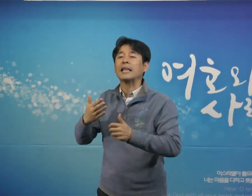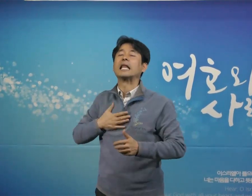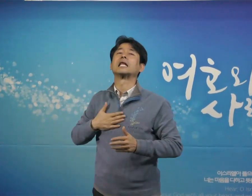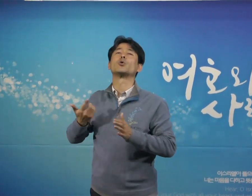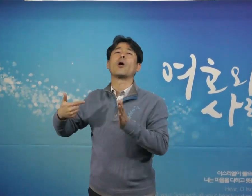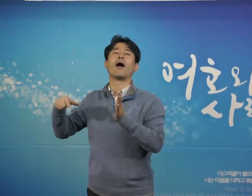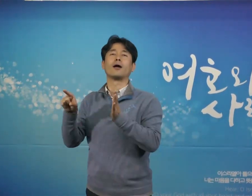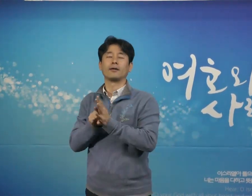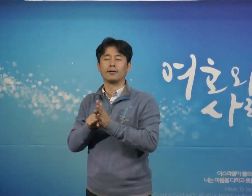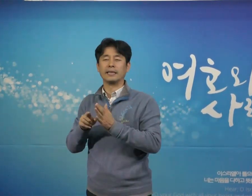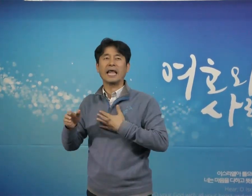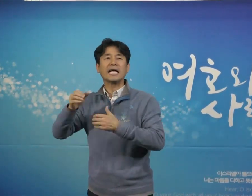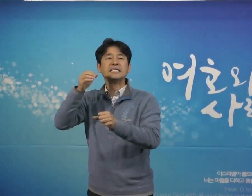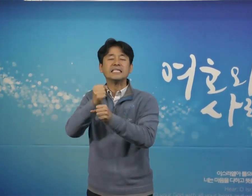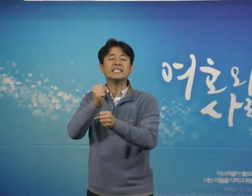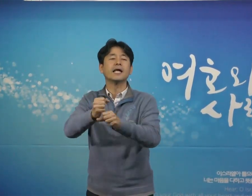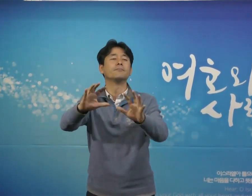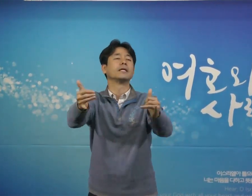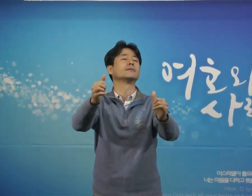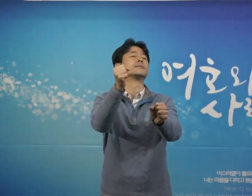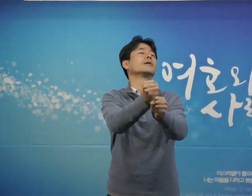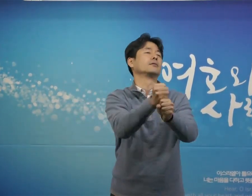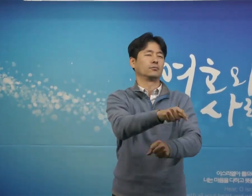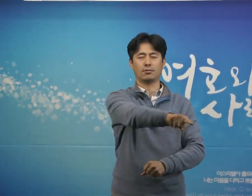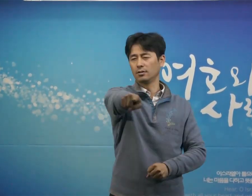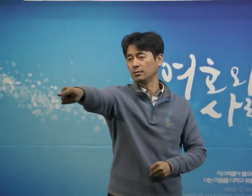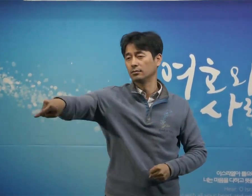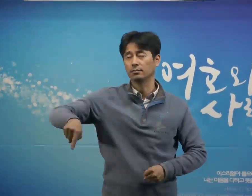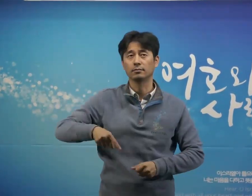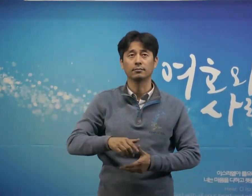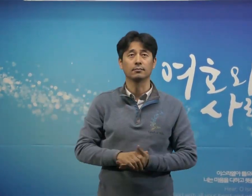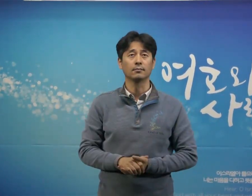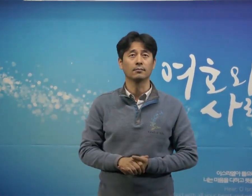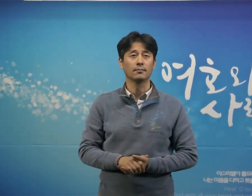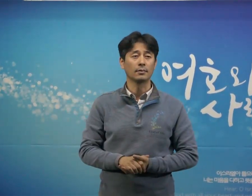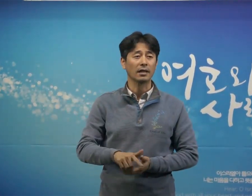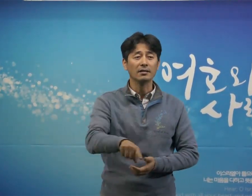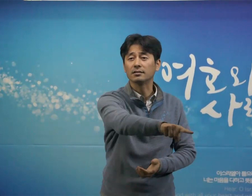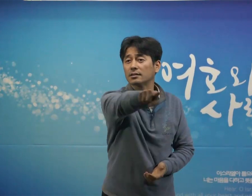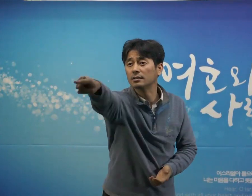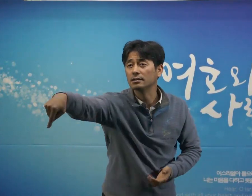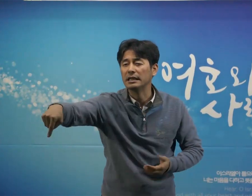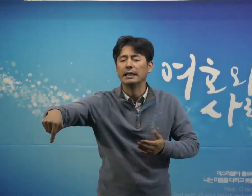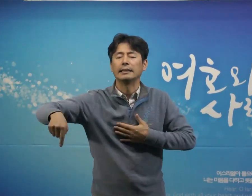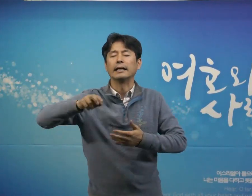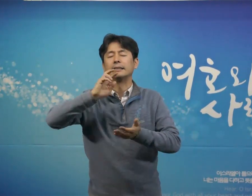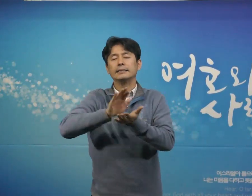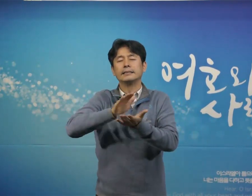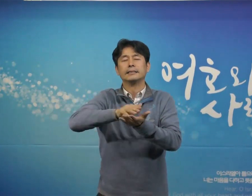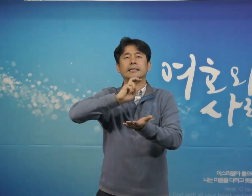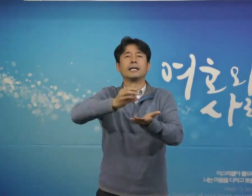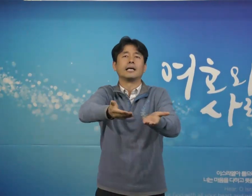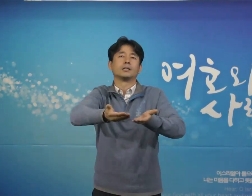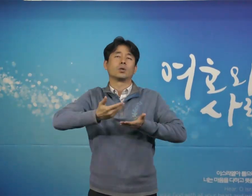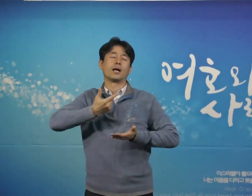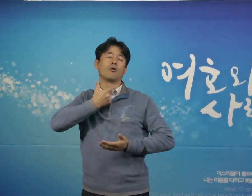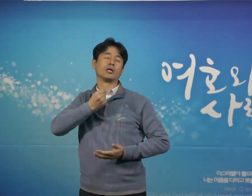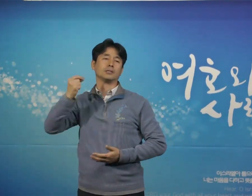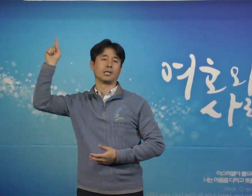것입니다. 하나님을 위하여 하나님께서 지으신 백성이다. 우리가 그 하나님을